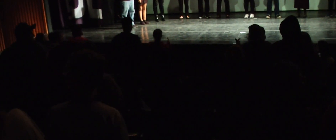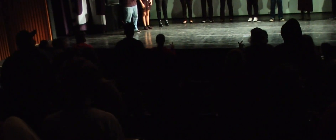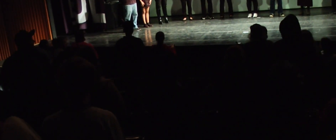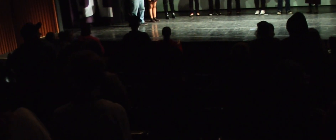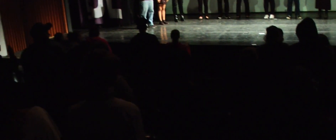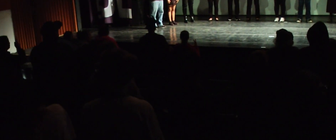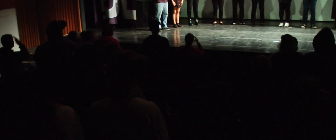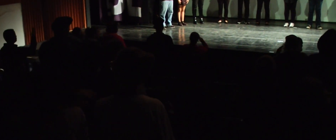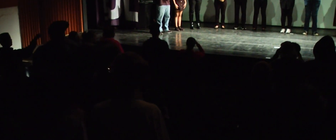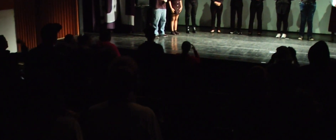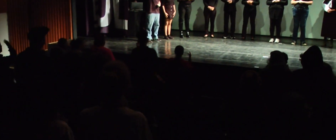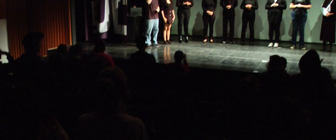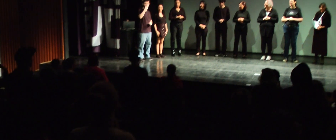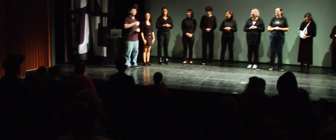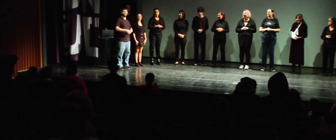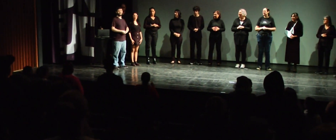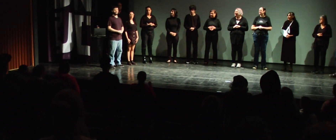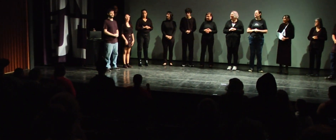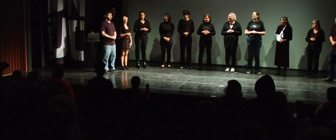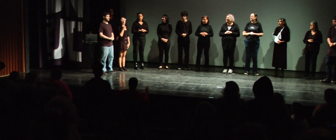que. Toma água.